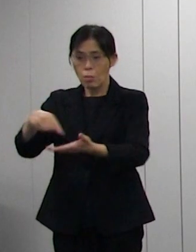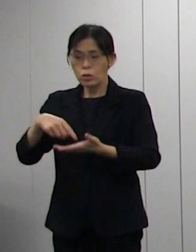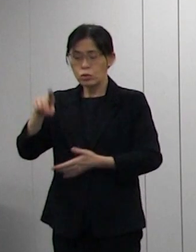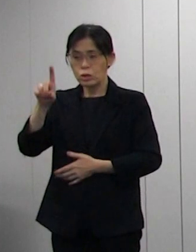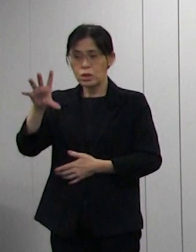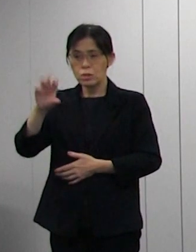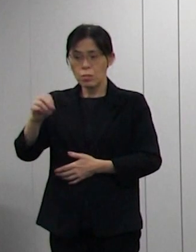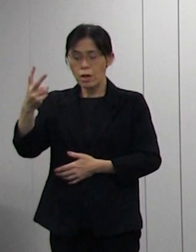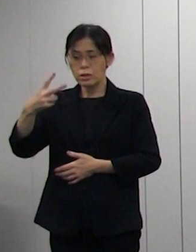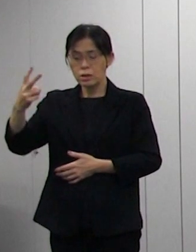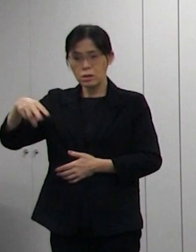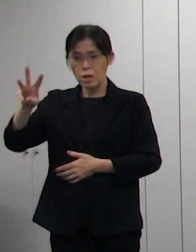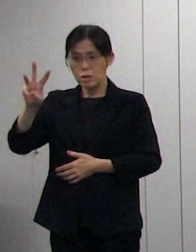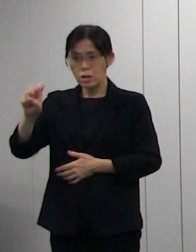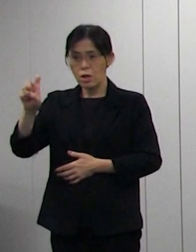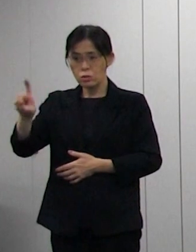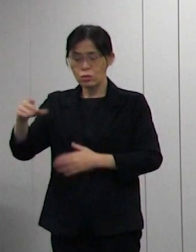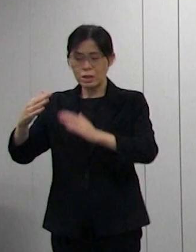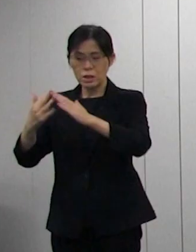12,031 世帯から